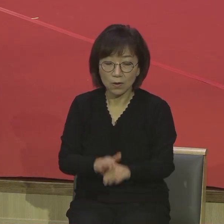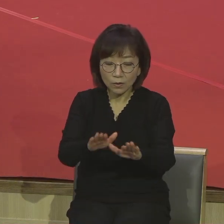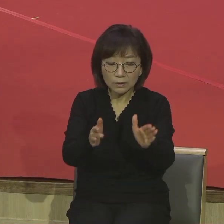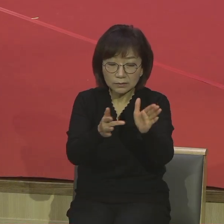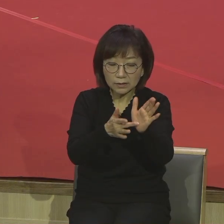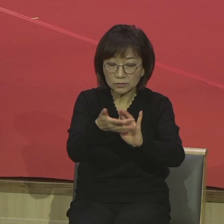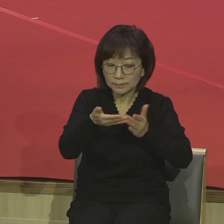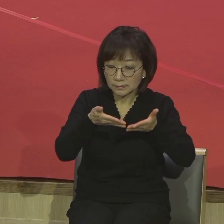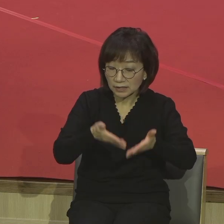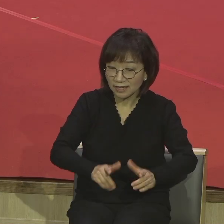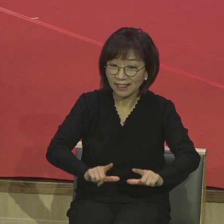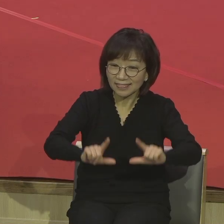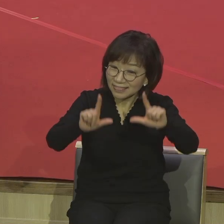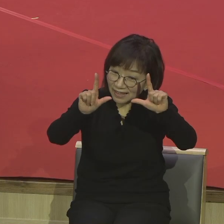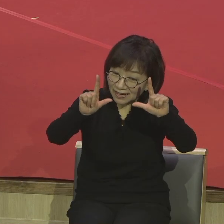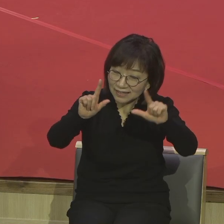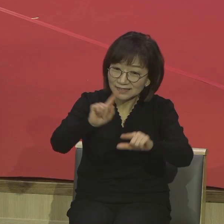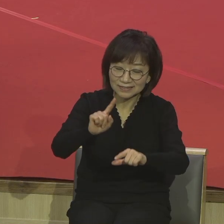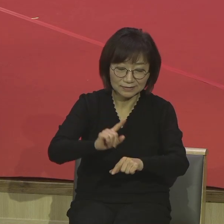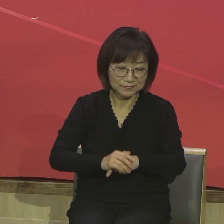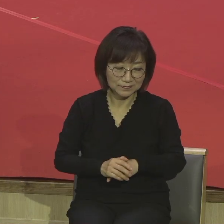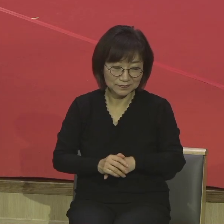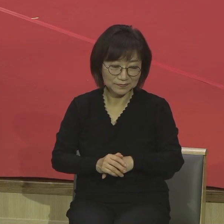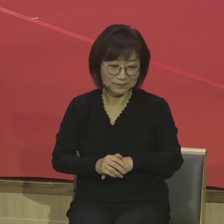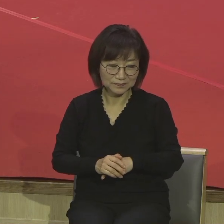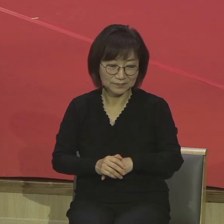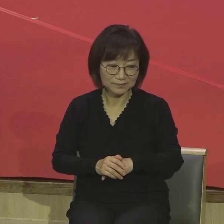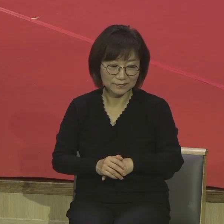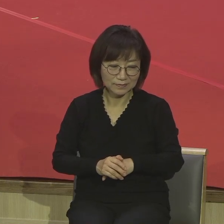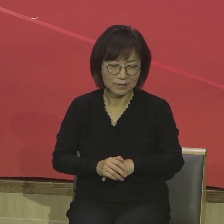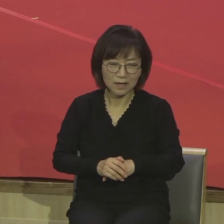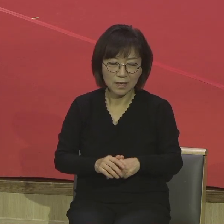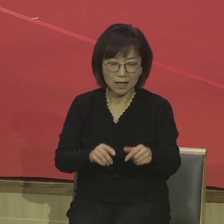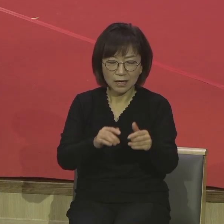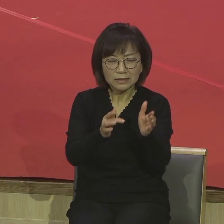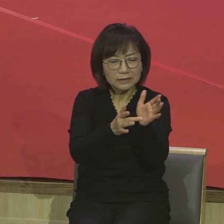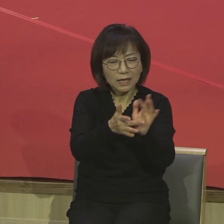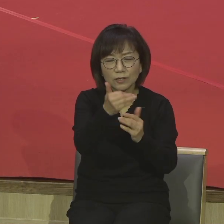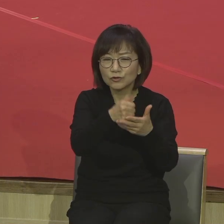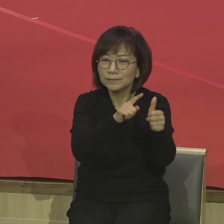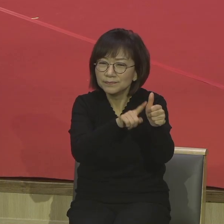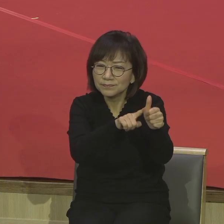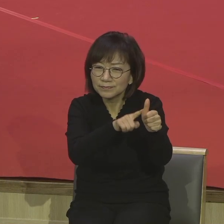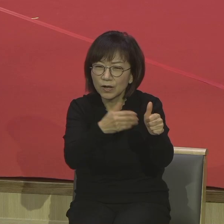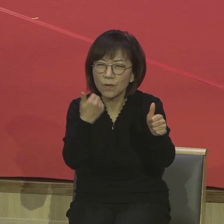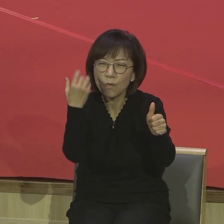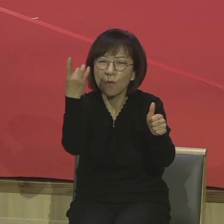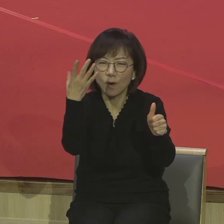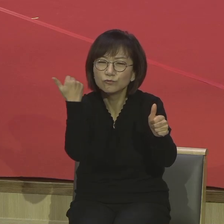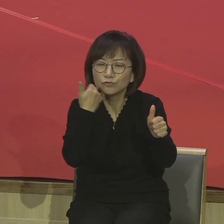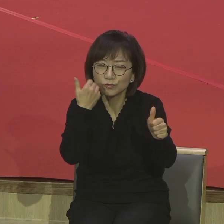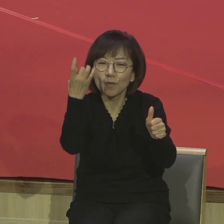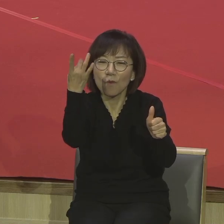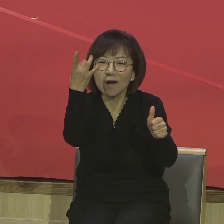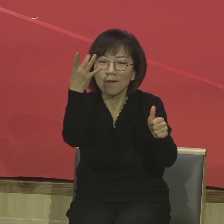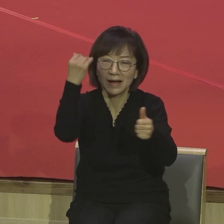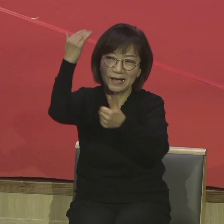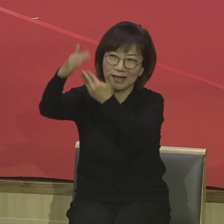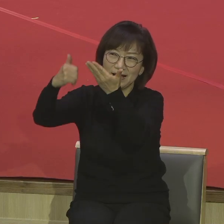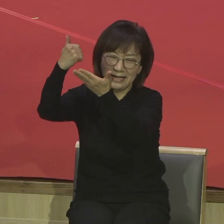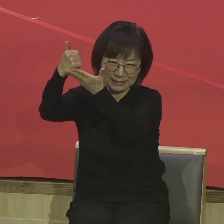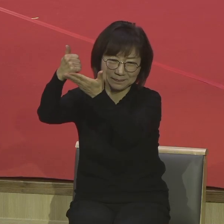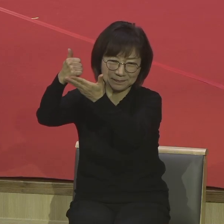성탄은 근본 하나님의 이 본체이신 예수님께서